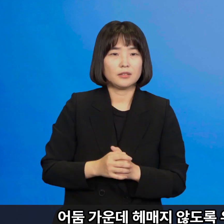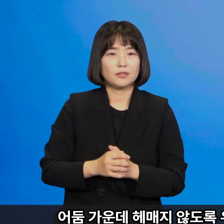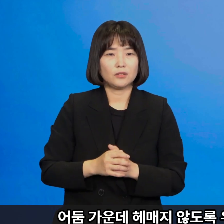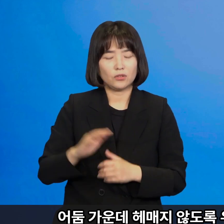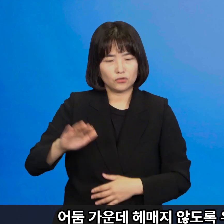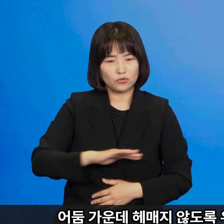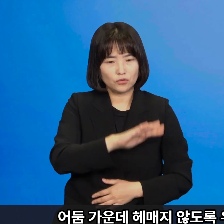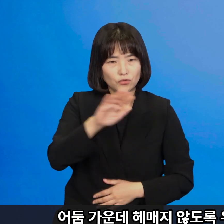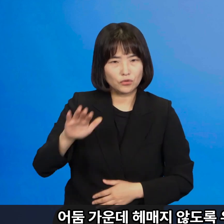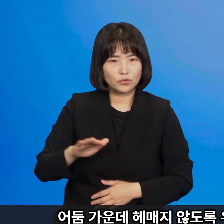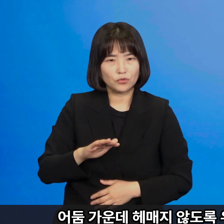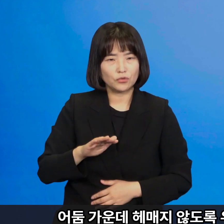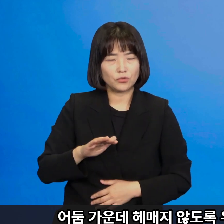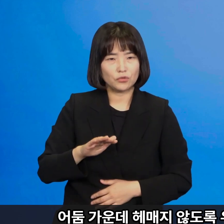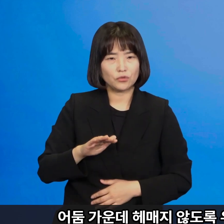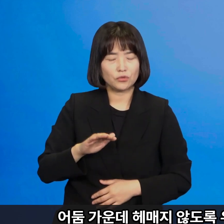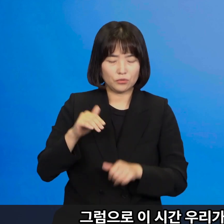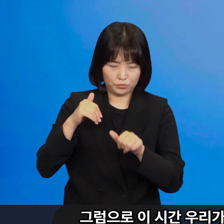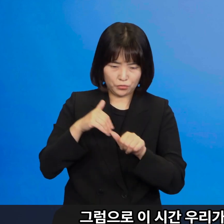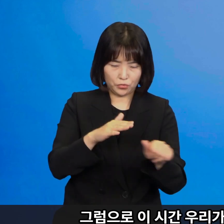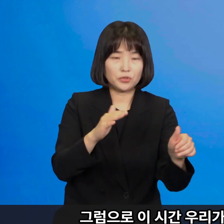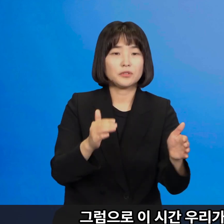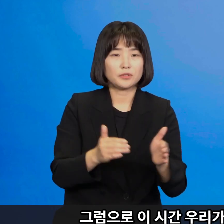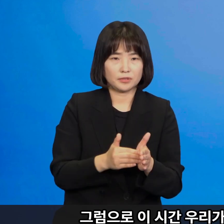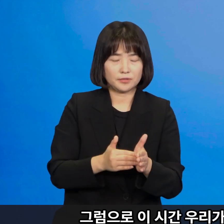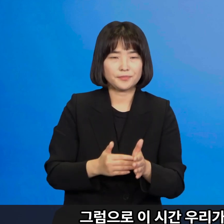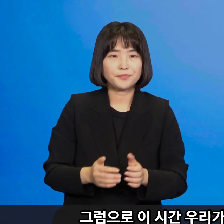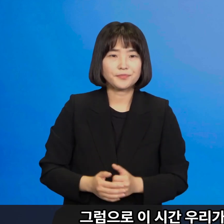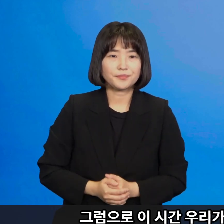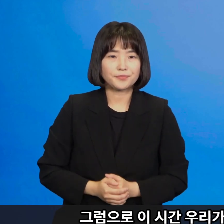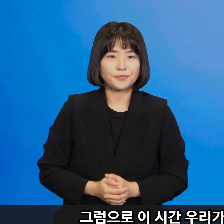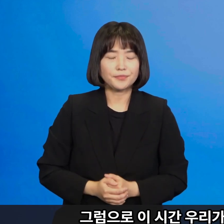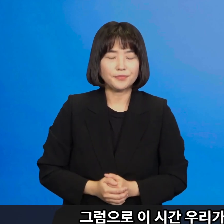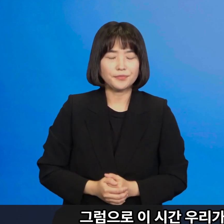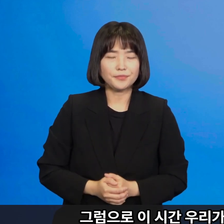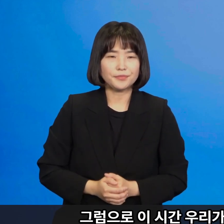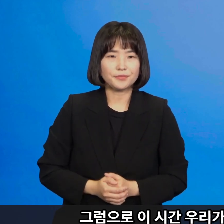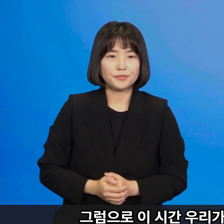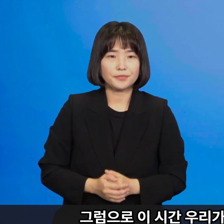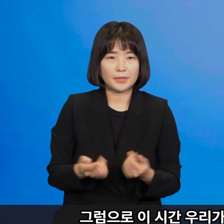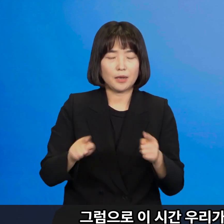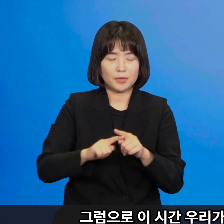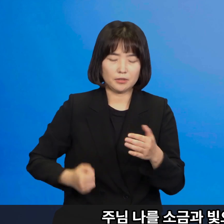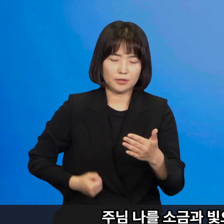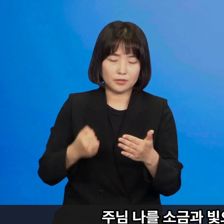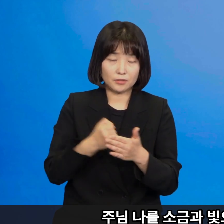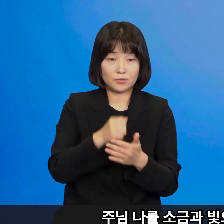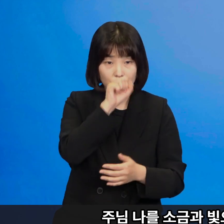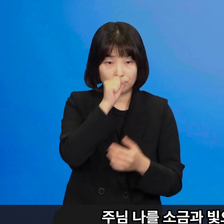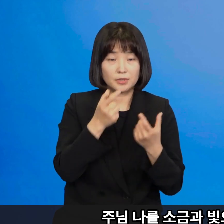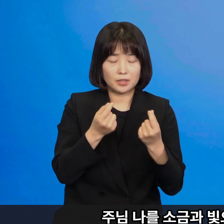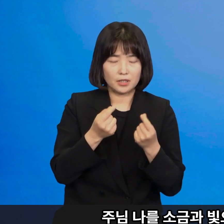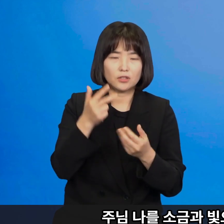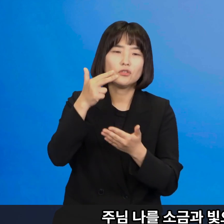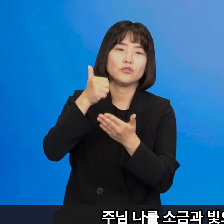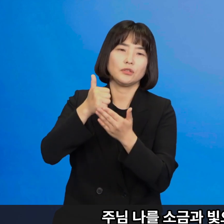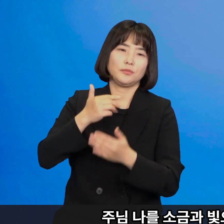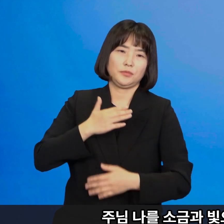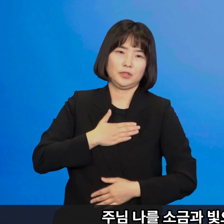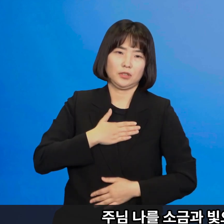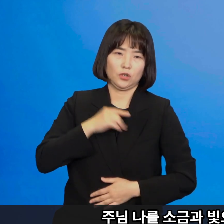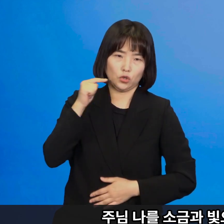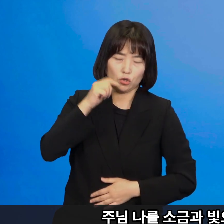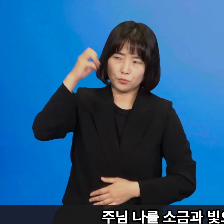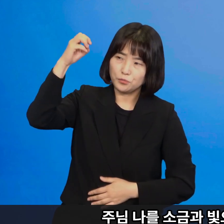우리를 빛으로 보내신 것입니다. 그러므로 이 시간 우리가 함께 결단했으면 좋겠어요. 주님, 나를